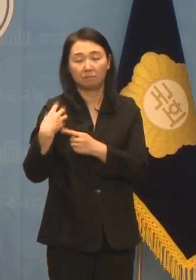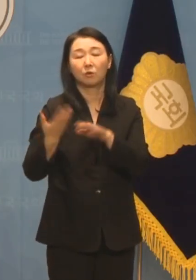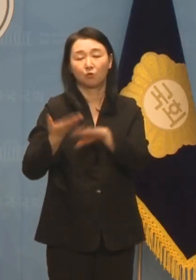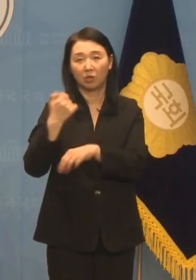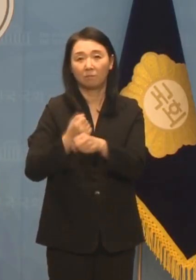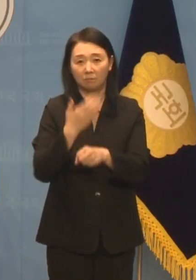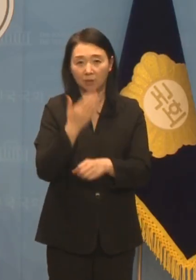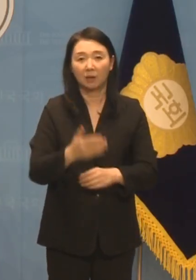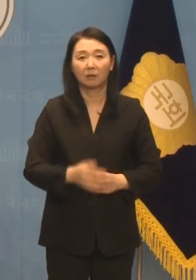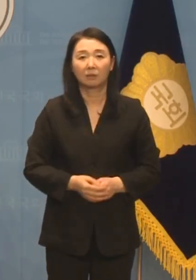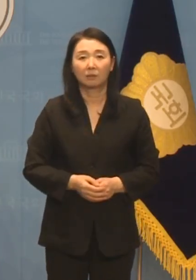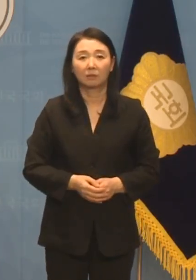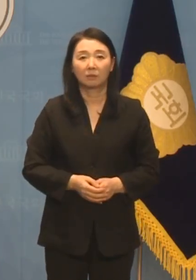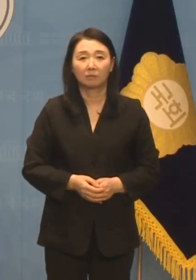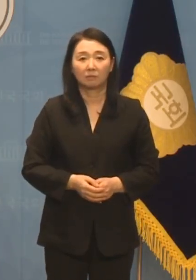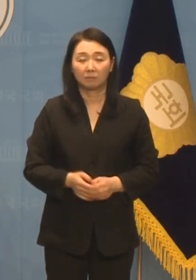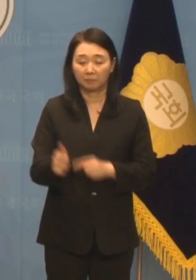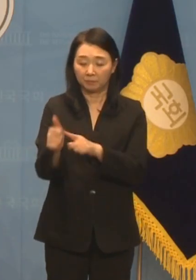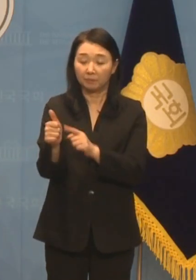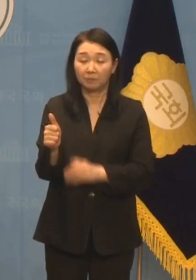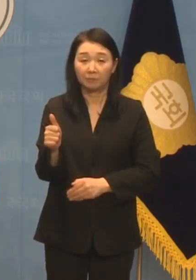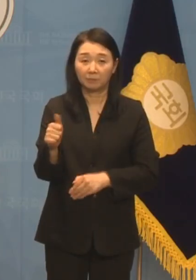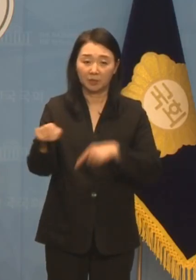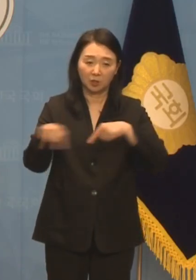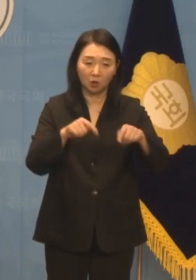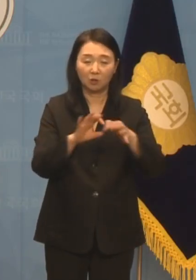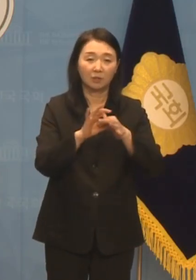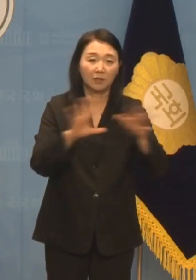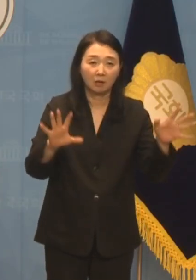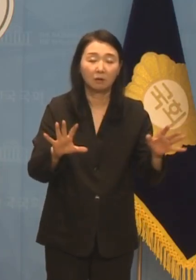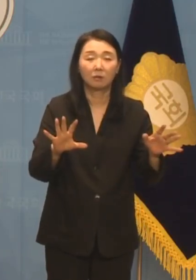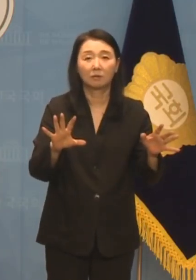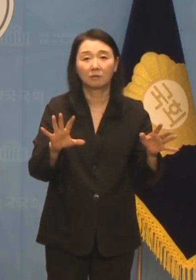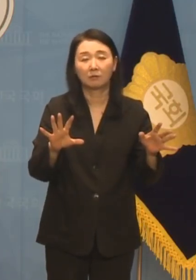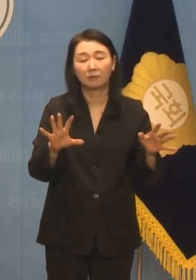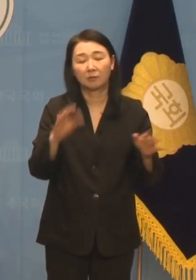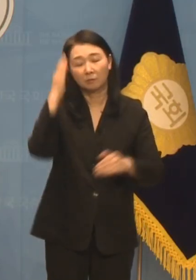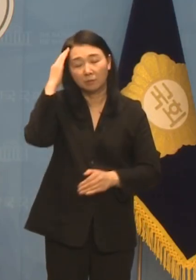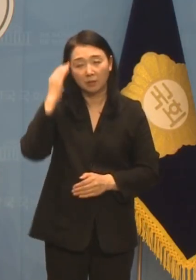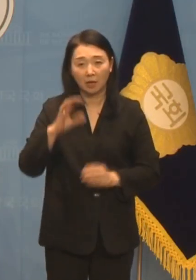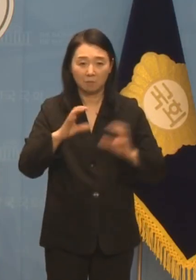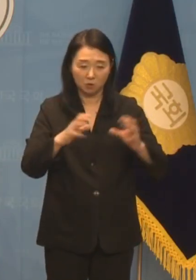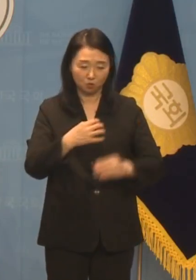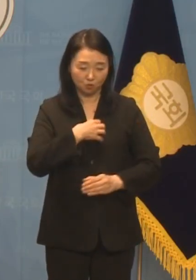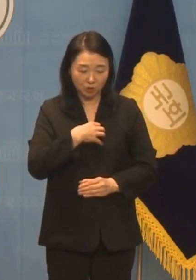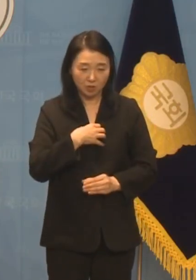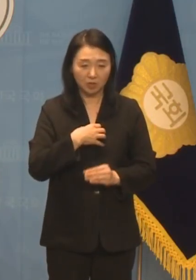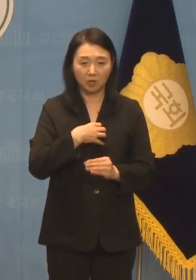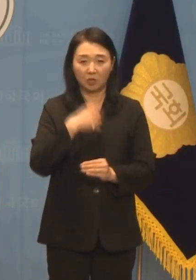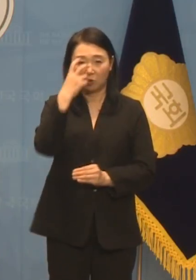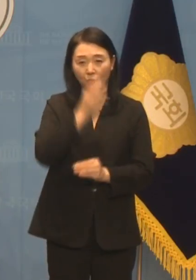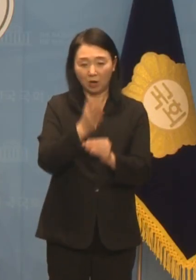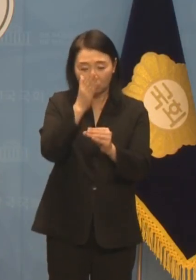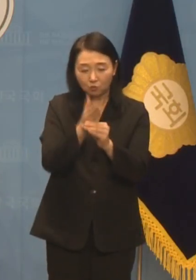성립합니다. 그는 정권을 넘어 반복적으로 대한민국의 위기관리 중심에